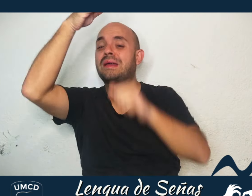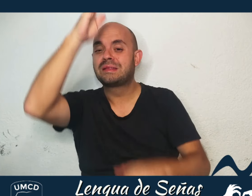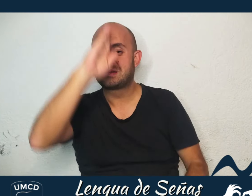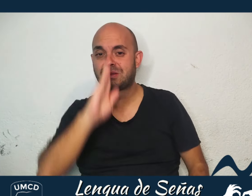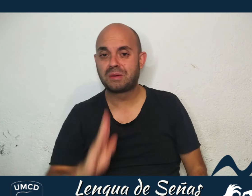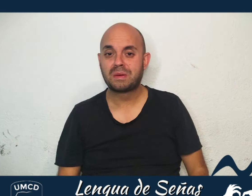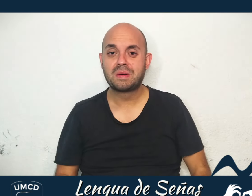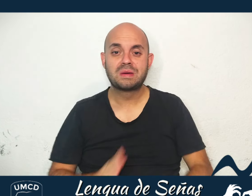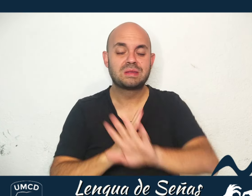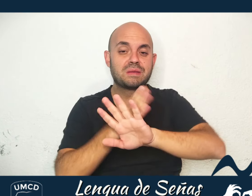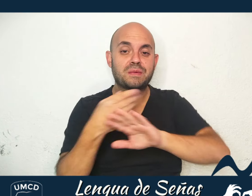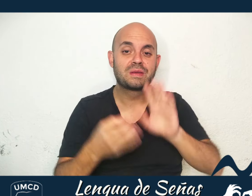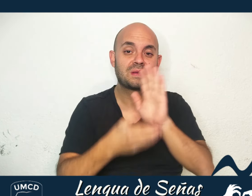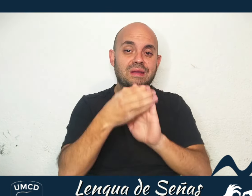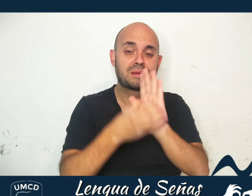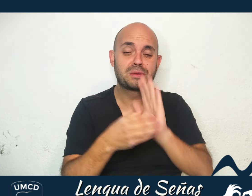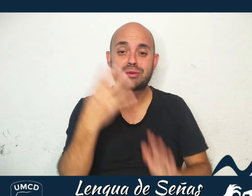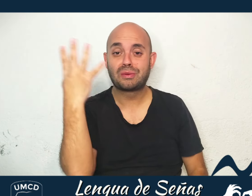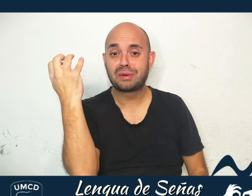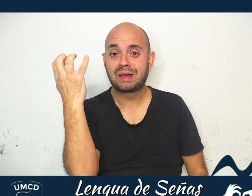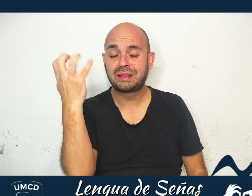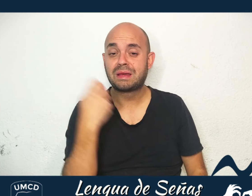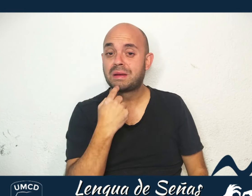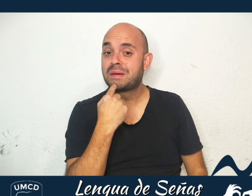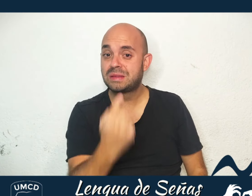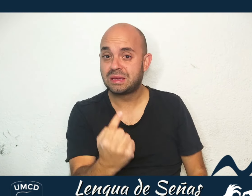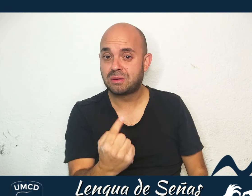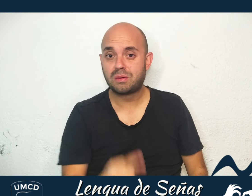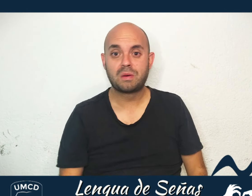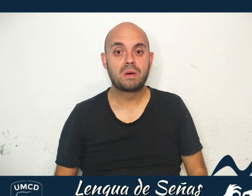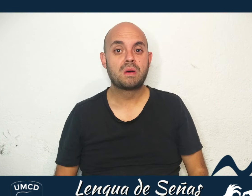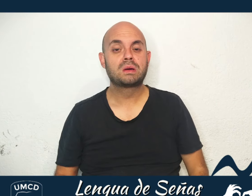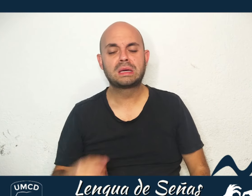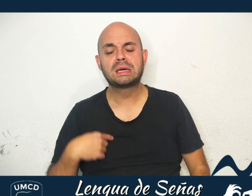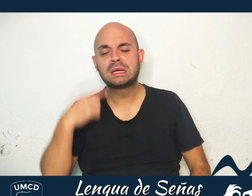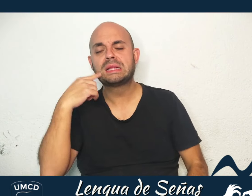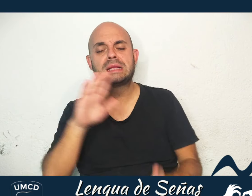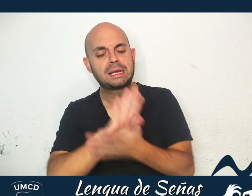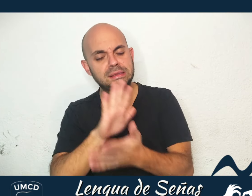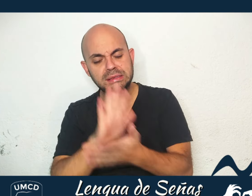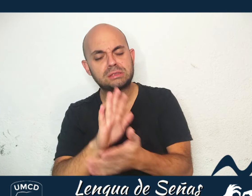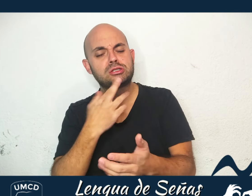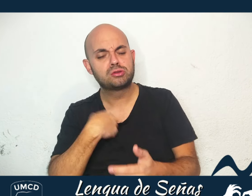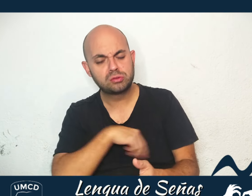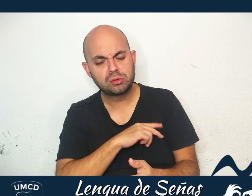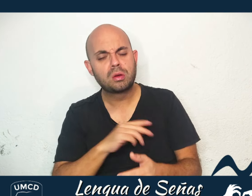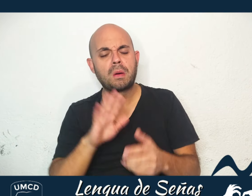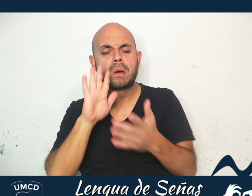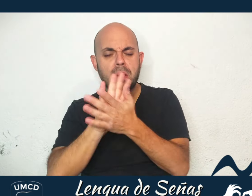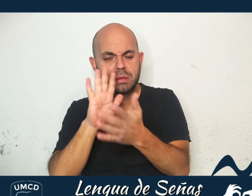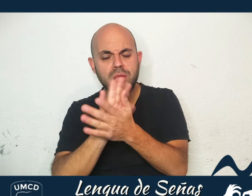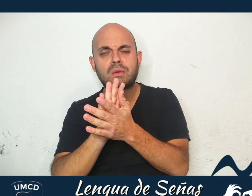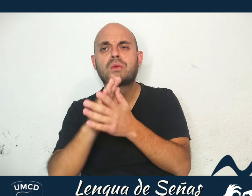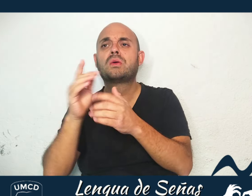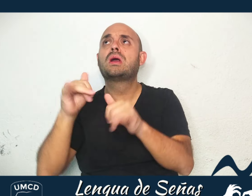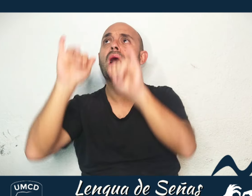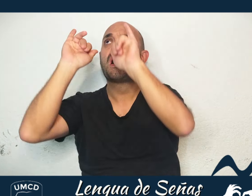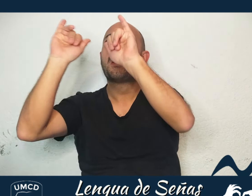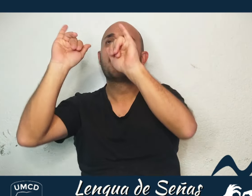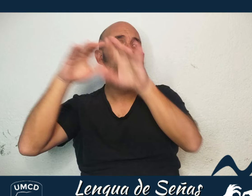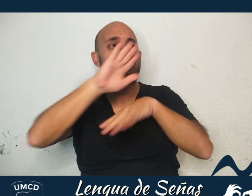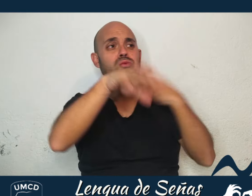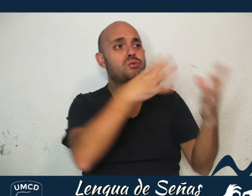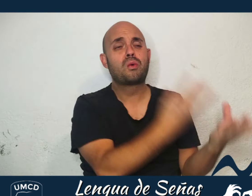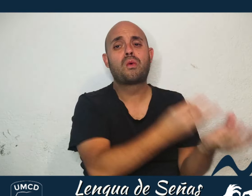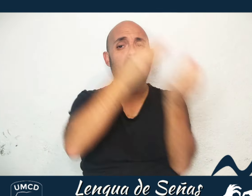capítulo 14 dijo de que Él iba a preparar morada. Y allá donde nosotros, a donde Él está, va